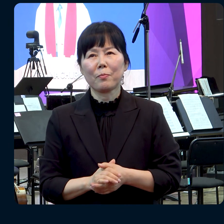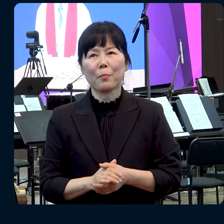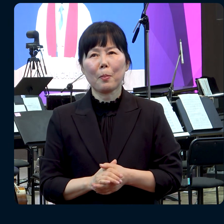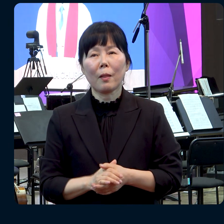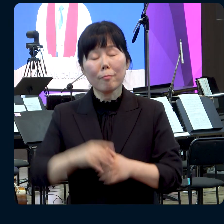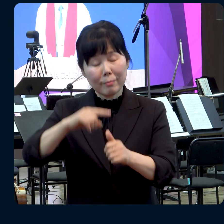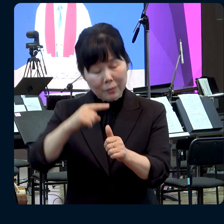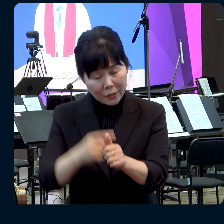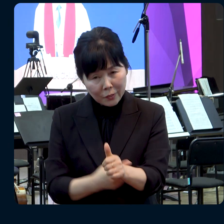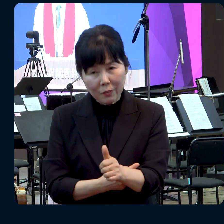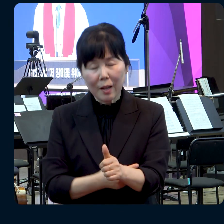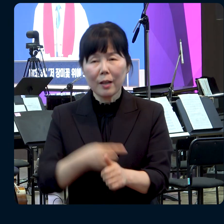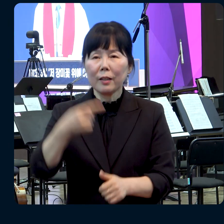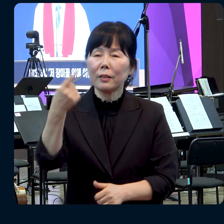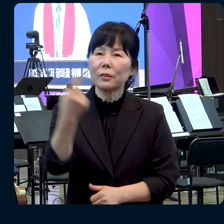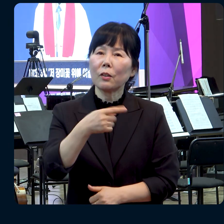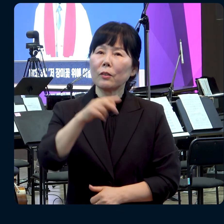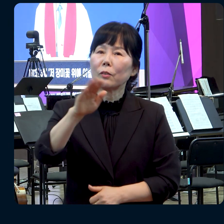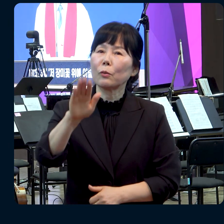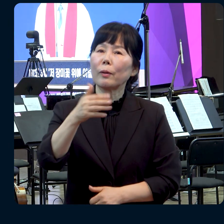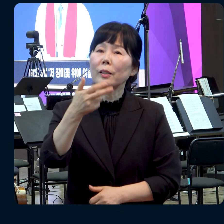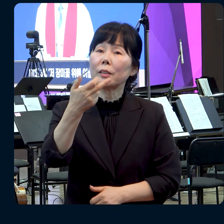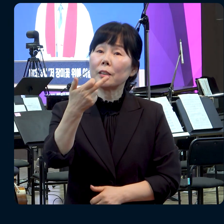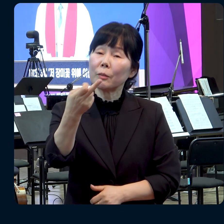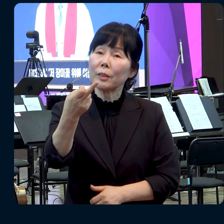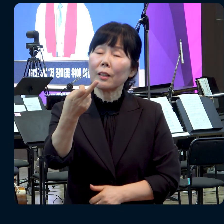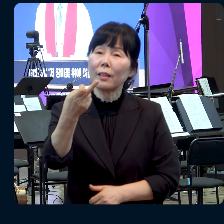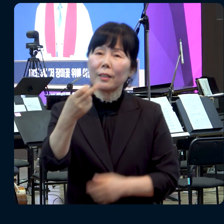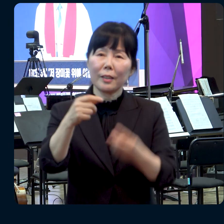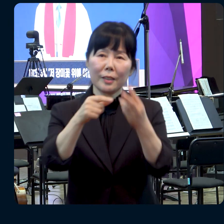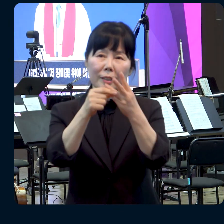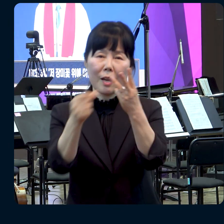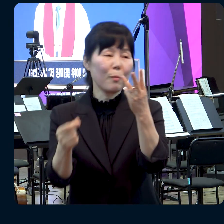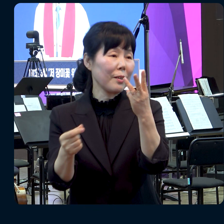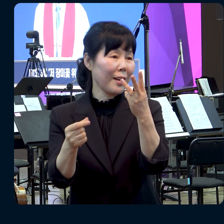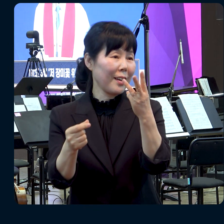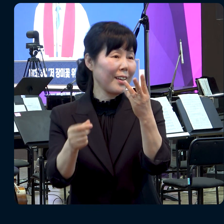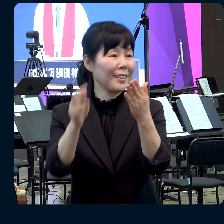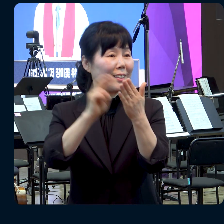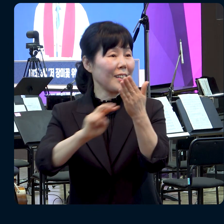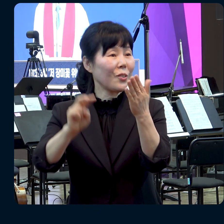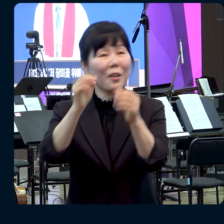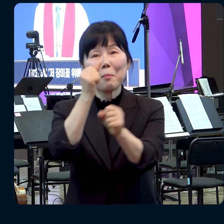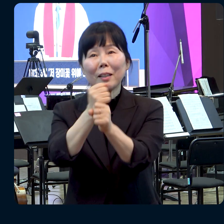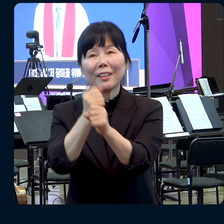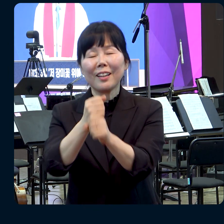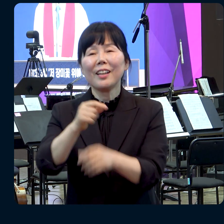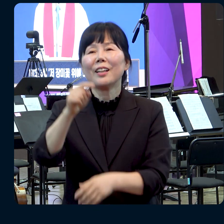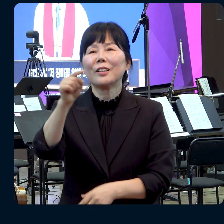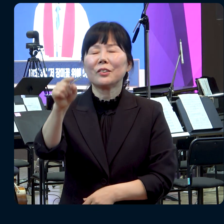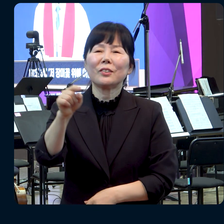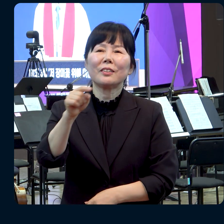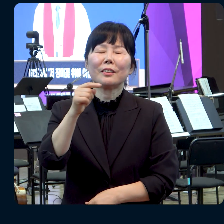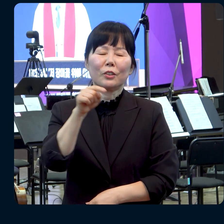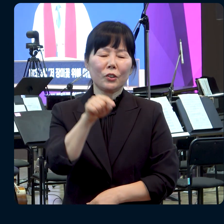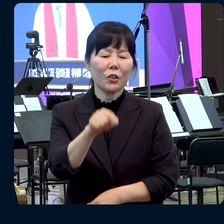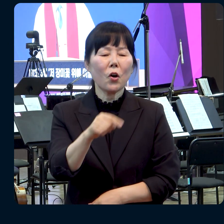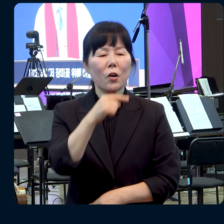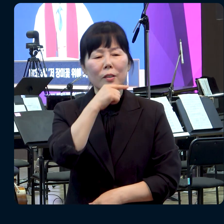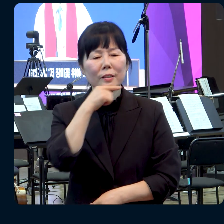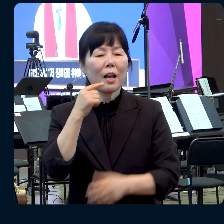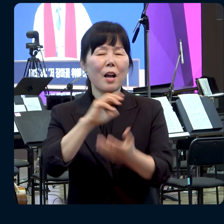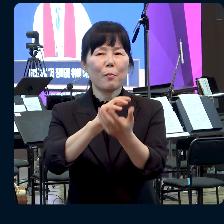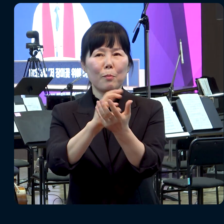그렇게 해서 1912년 3월 달에 그때 만들어진 찬송가가 저장미꽃 위에 이슬이라는